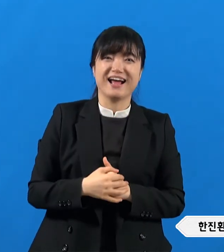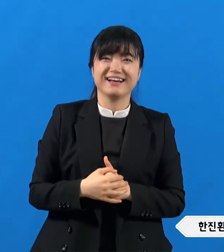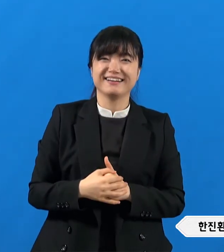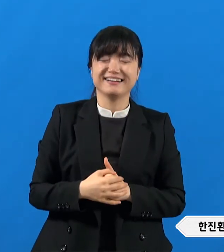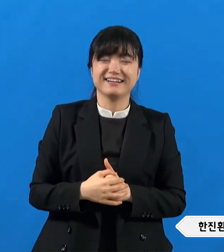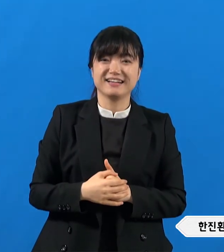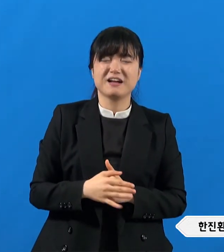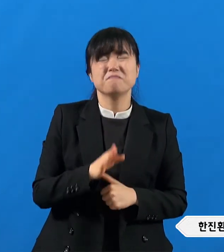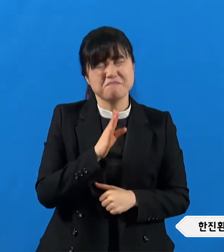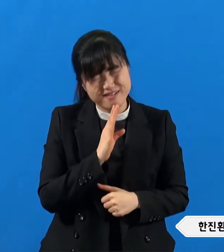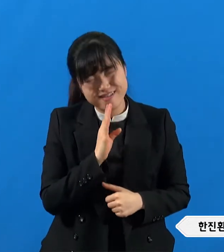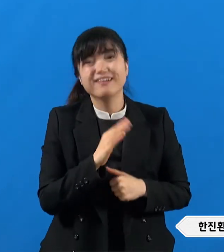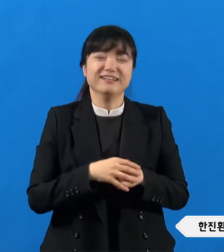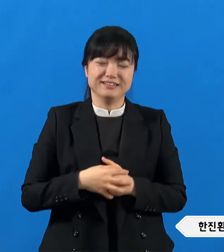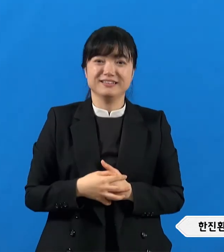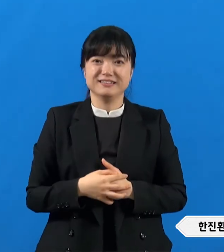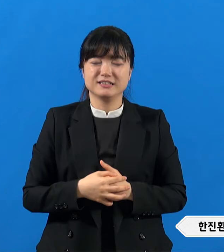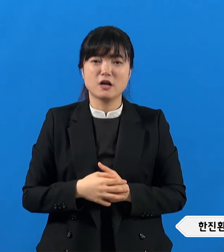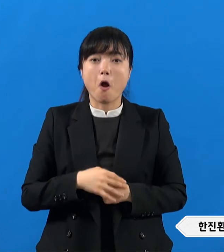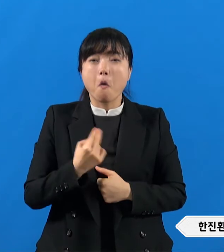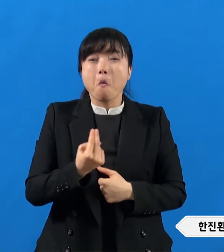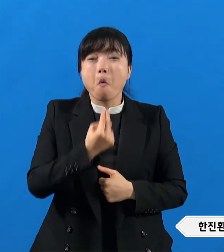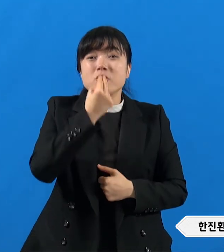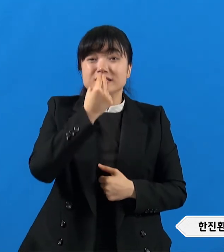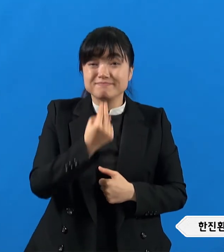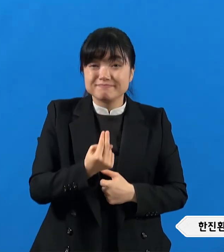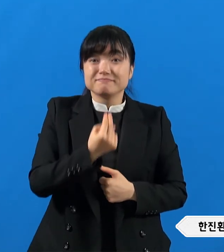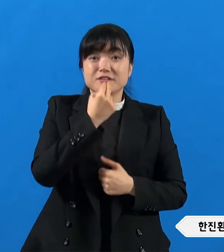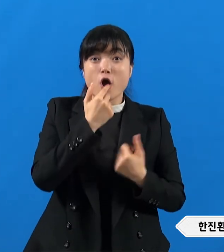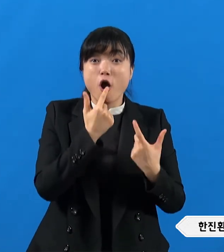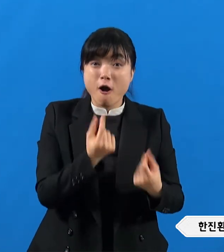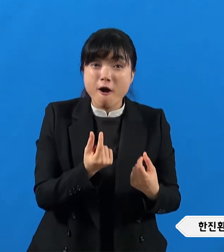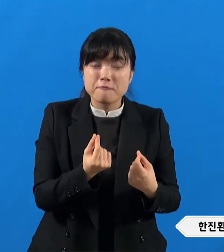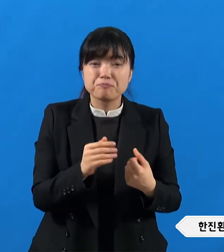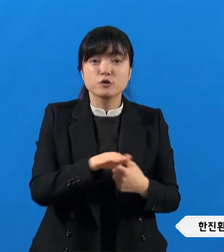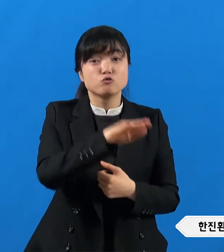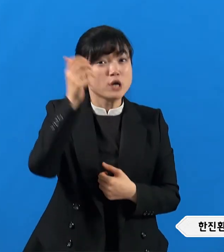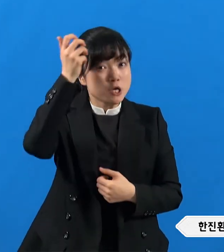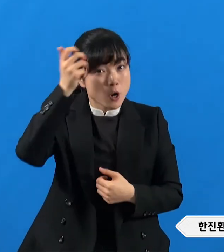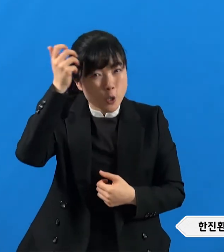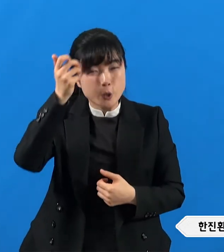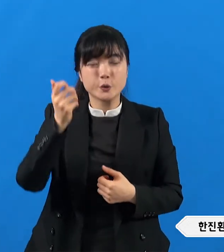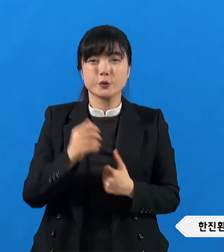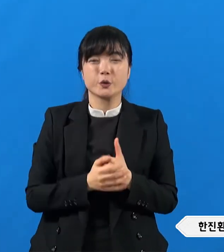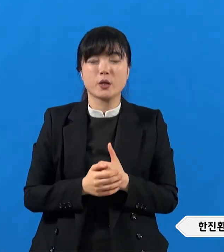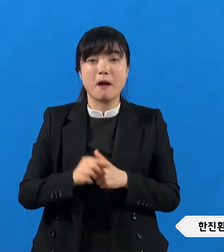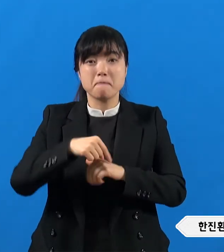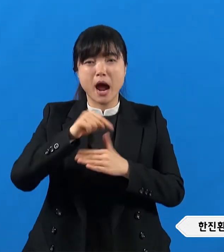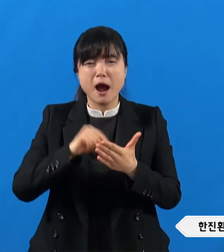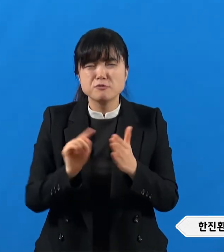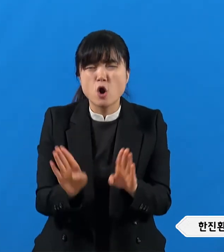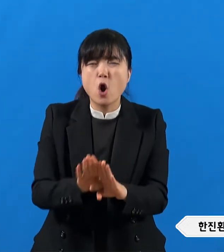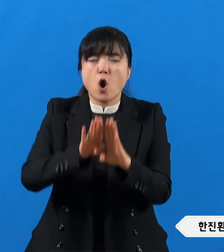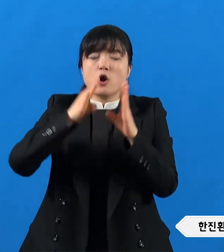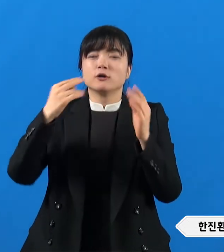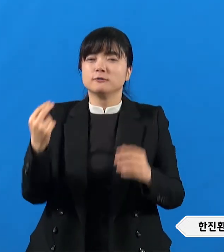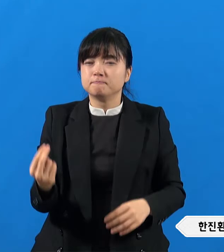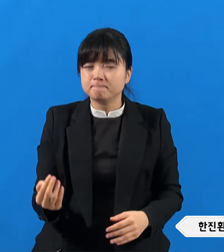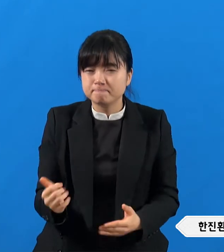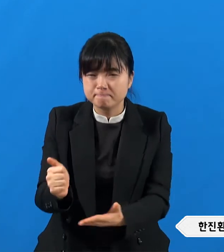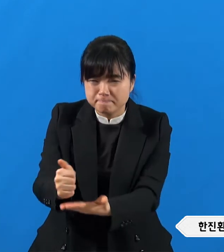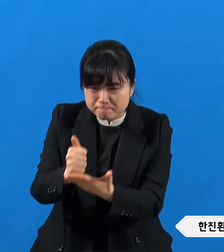정말 그렇습니다. 공기 들이쉬듯이 우리 영혼도 마음을 열고 들이쉬는